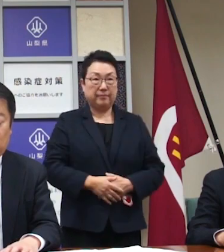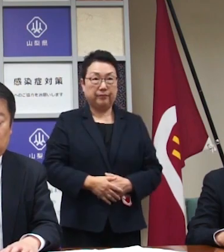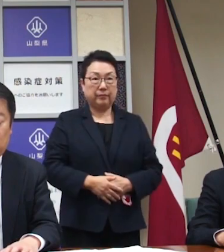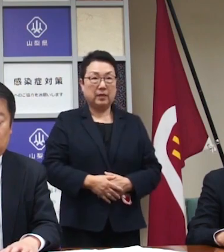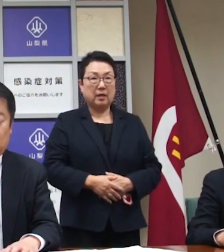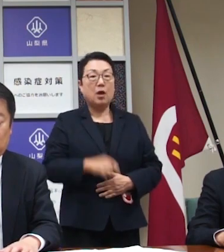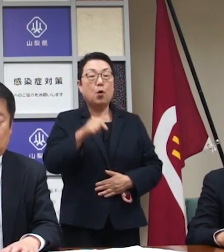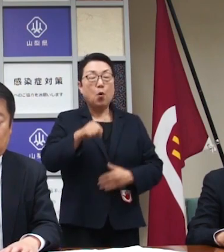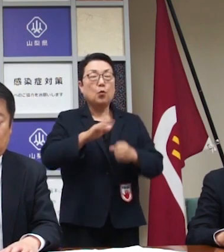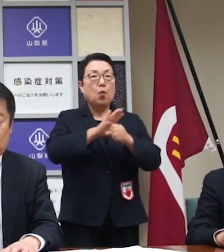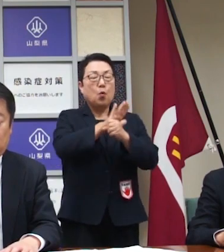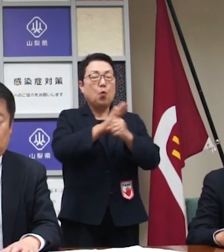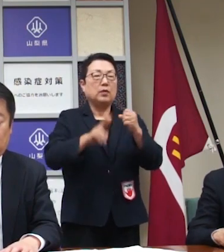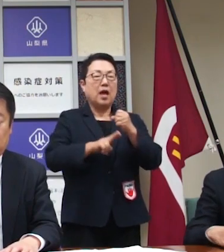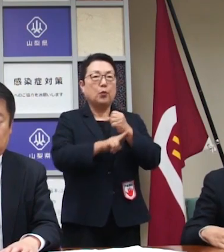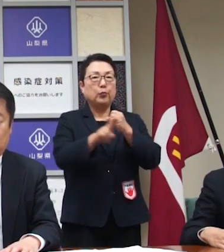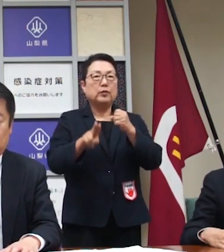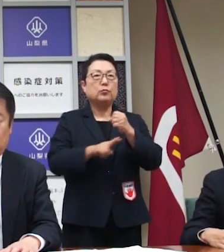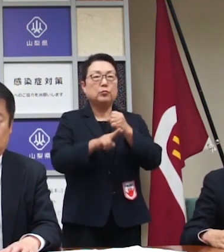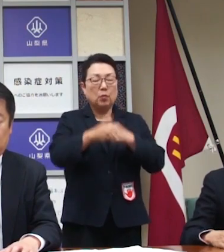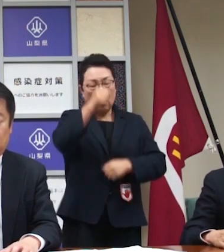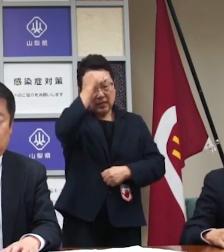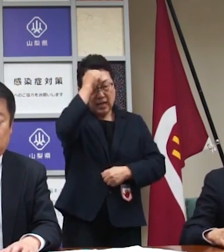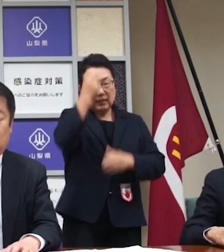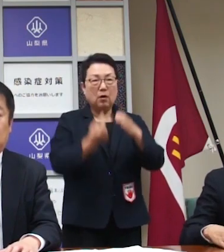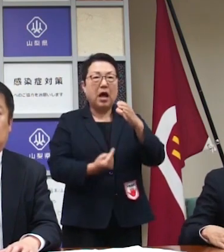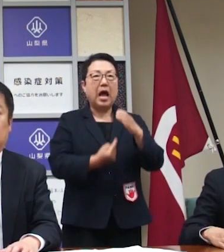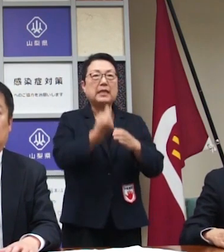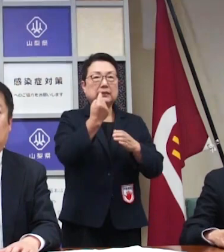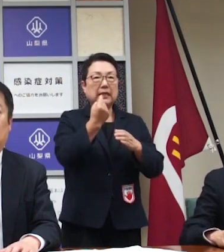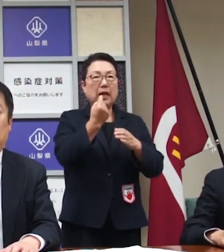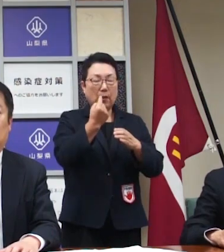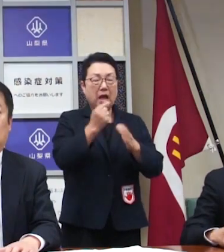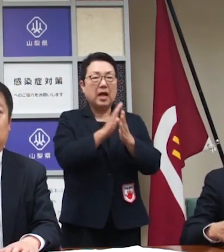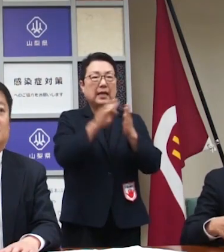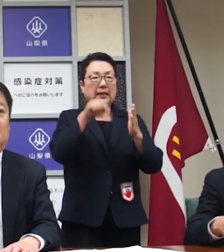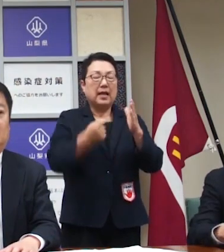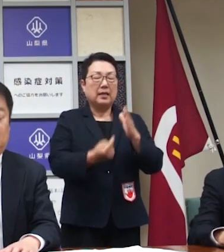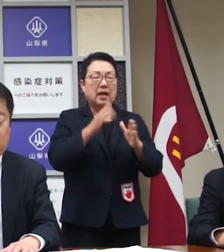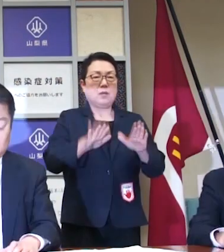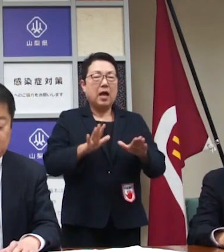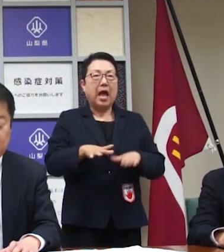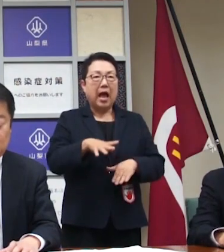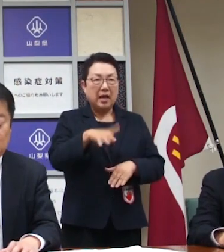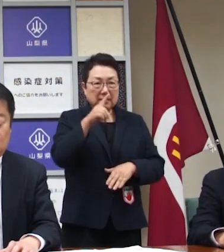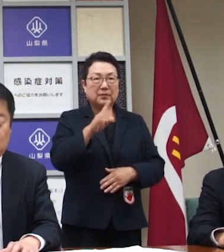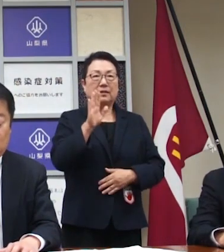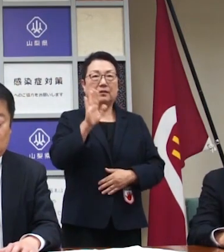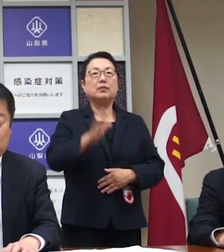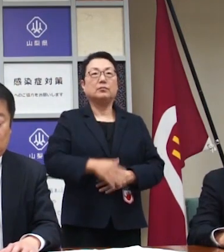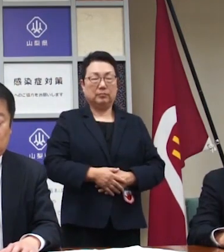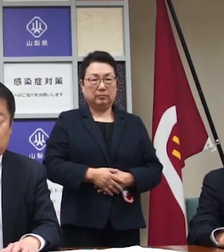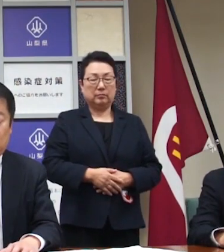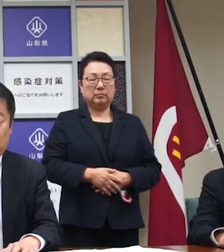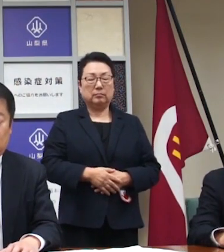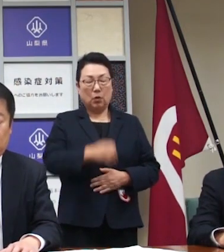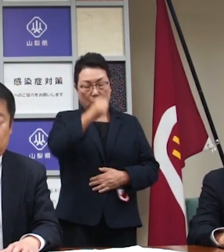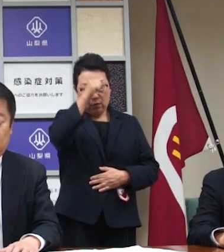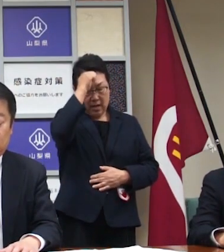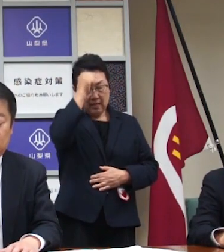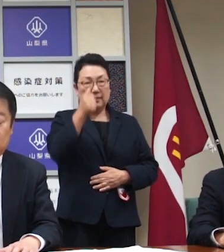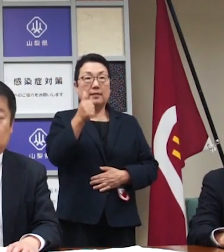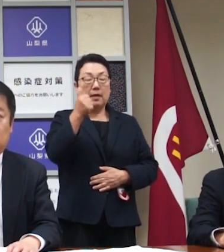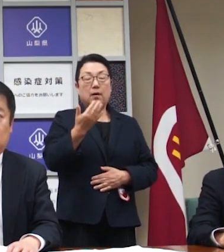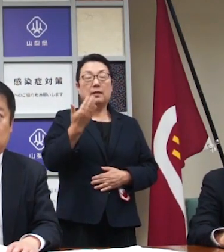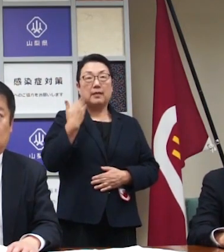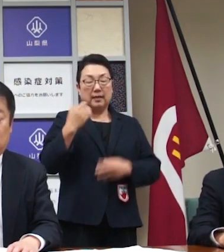この新型コロナウイルスの患者の発生が県内で確認されたのはこれが初めてになります。この患者さんは